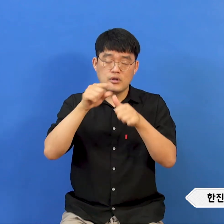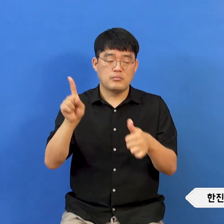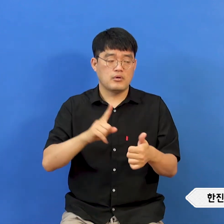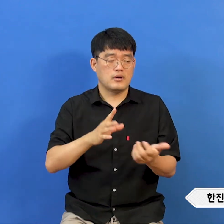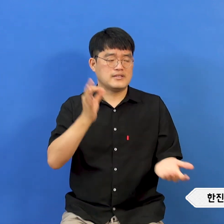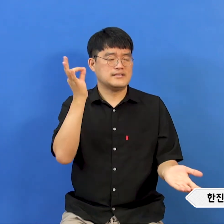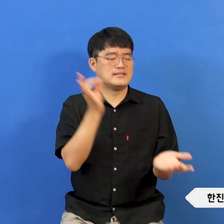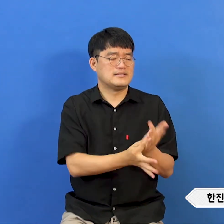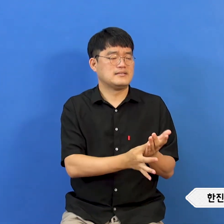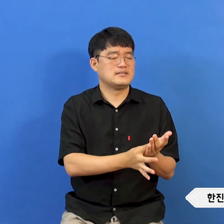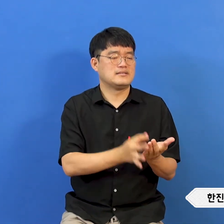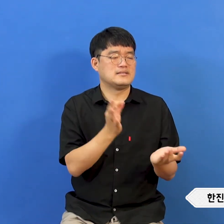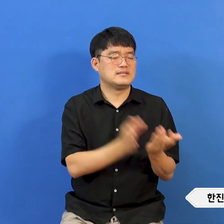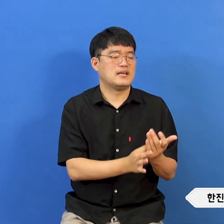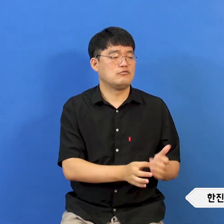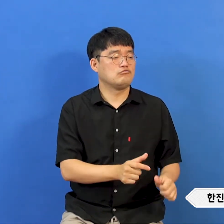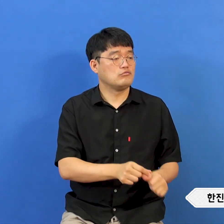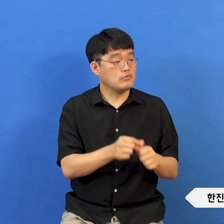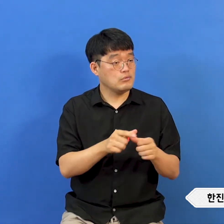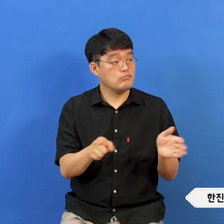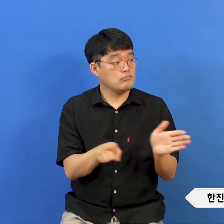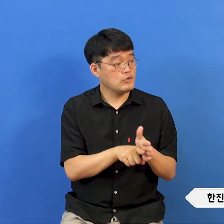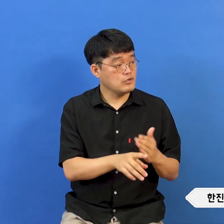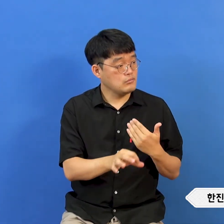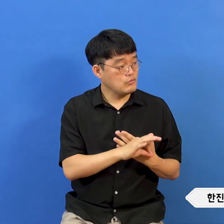그렇게 비아냥대는 사람도 있습니다.